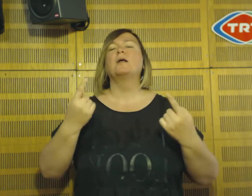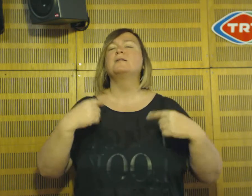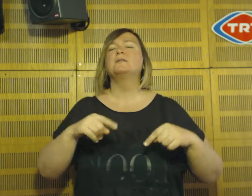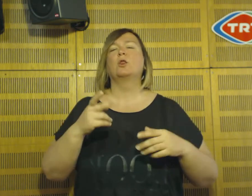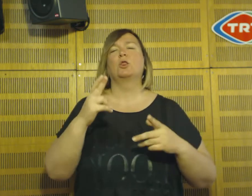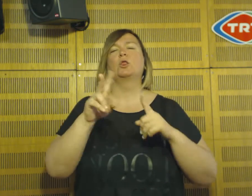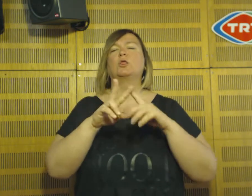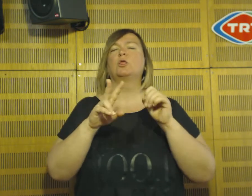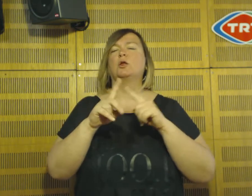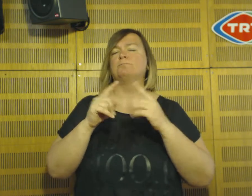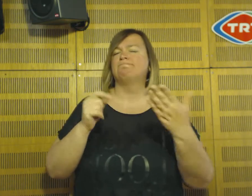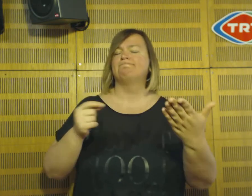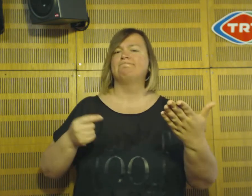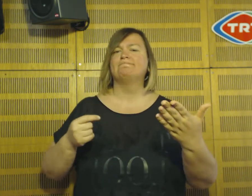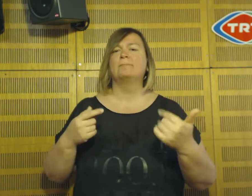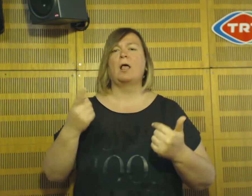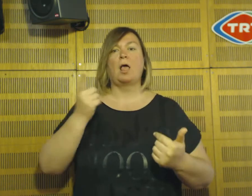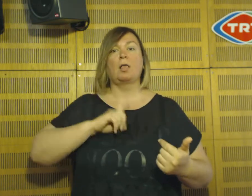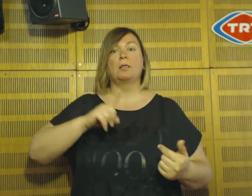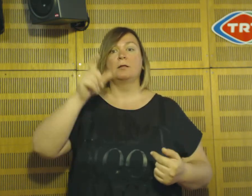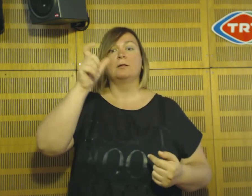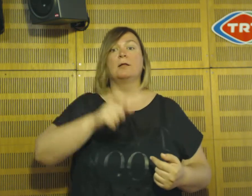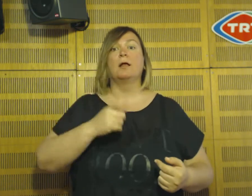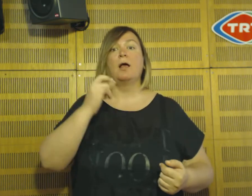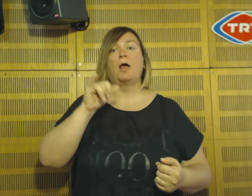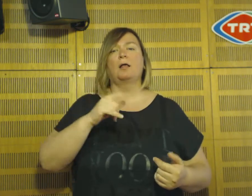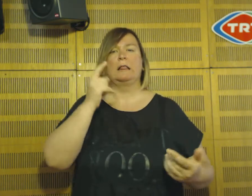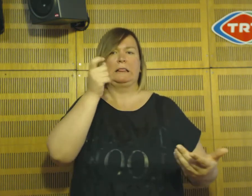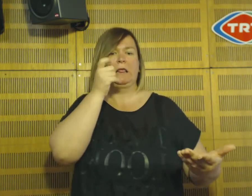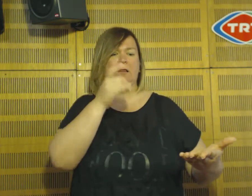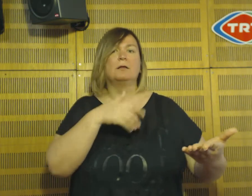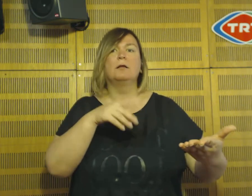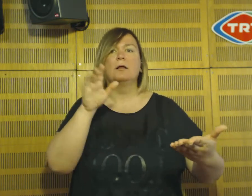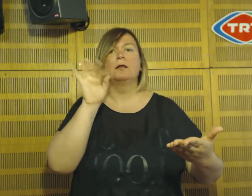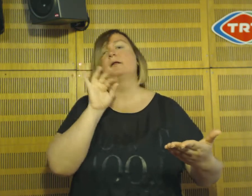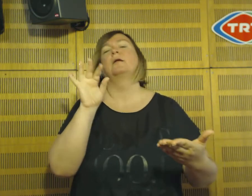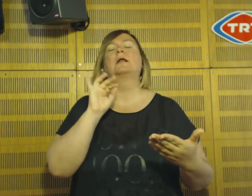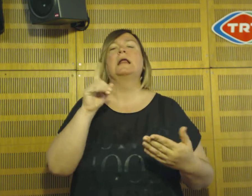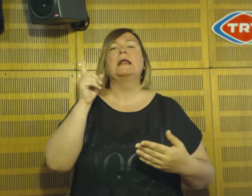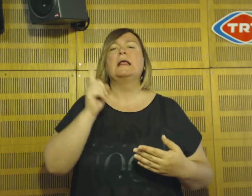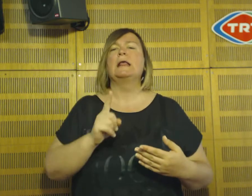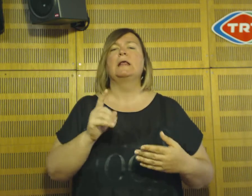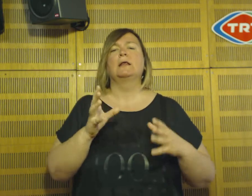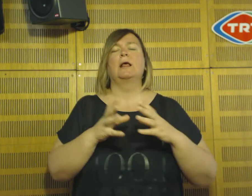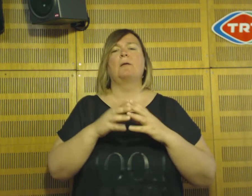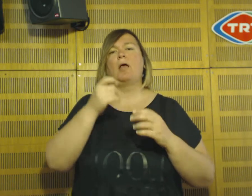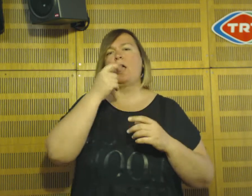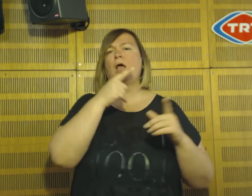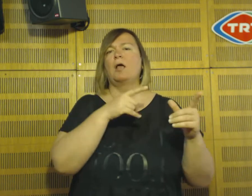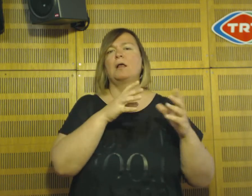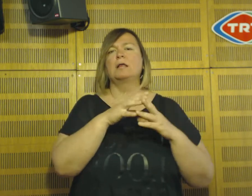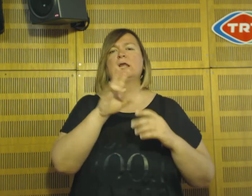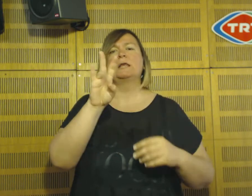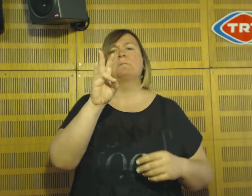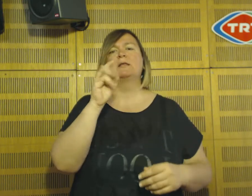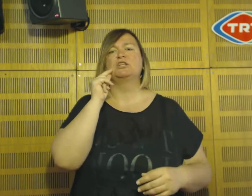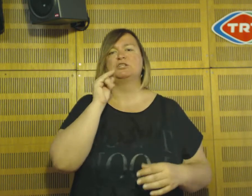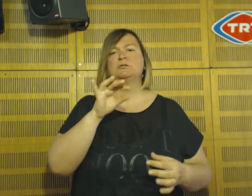notlar, aday hakkındaki notlar da dikkate alınarak İlk ekibimiz Ankara ekibinden 25 kişilik bir ekiple